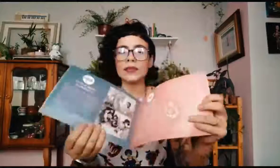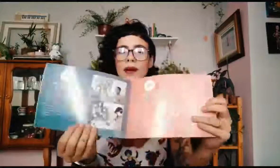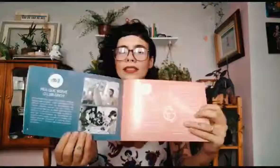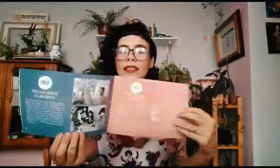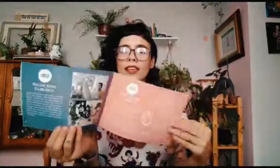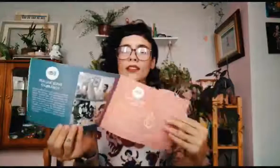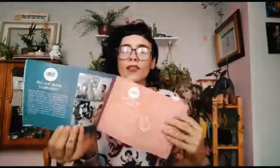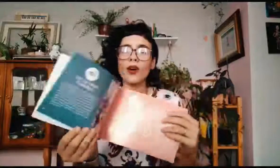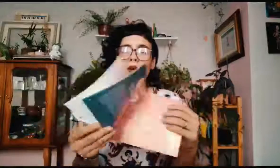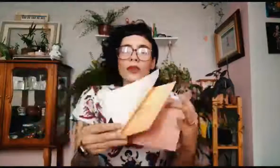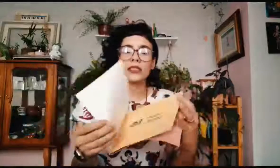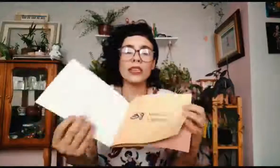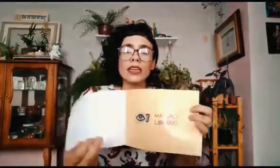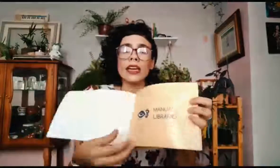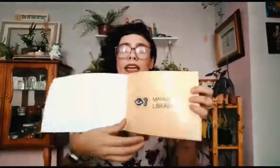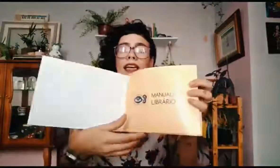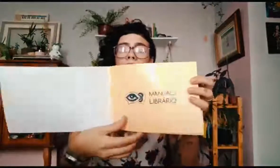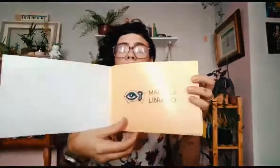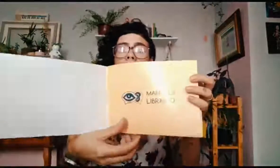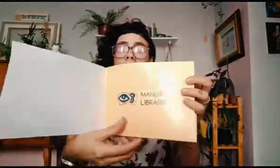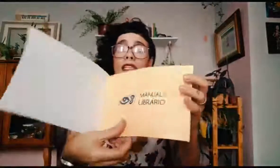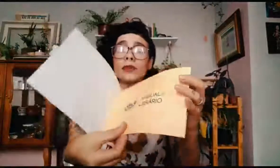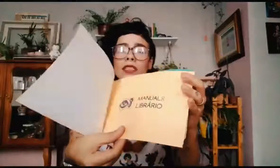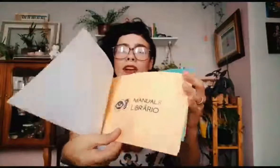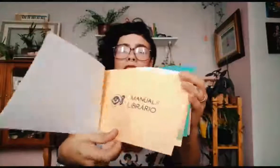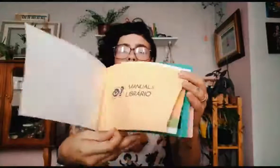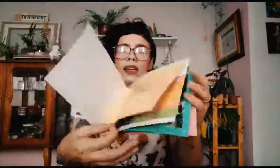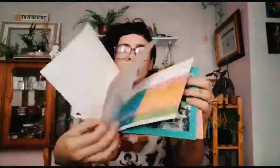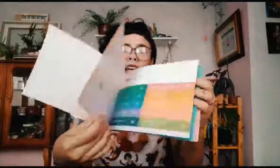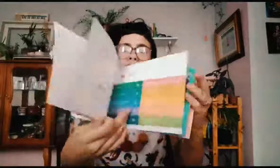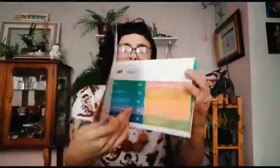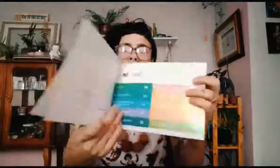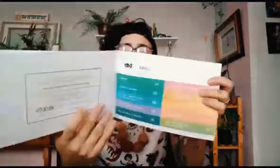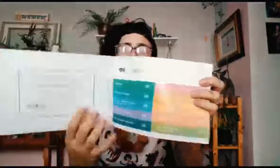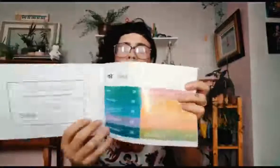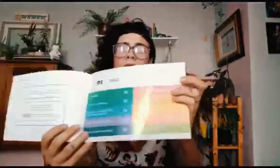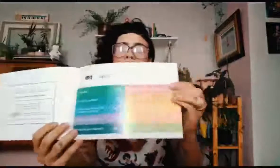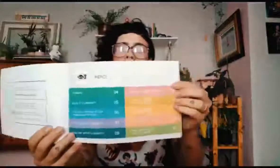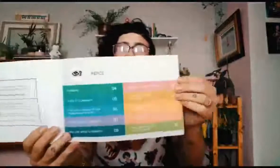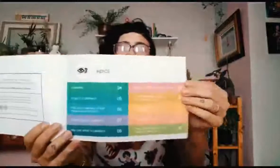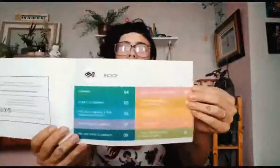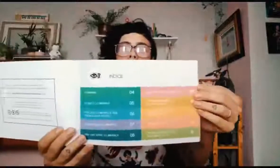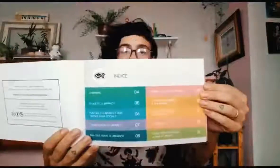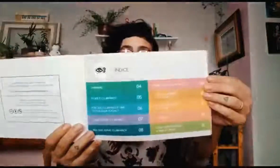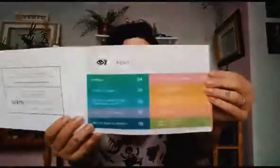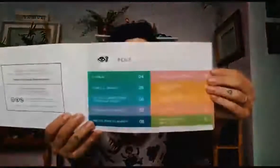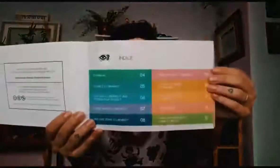principais formas, né? Então, esse material também a gente vai disponibilizar para o